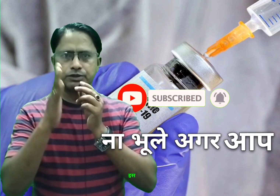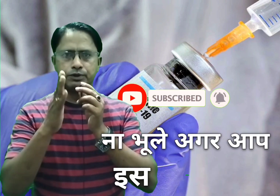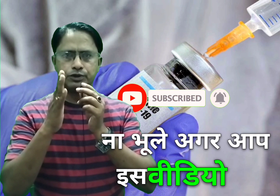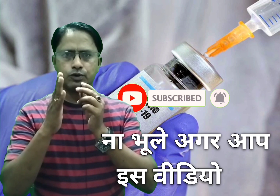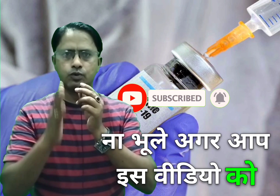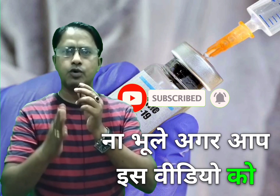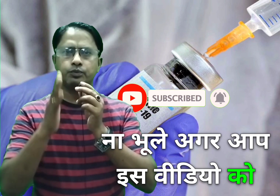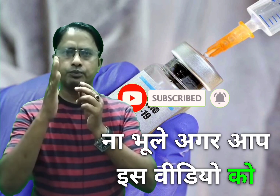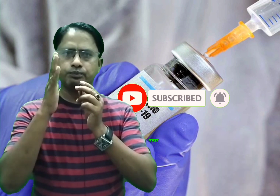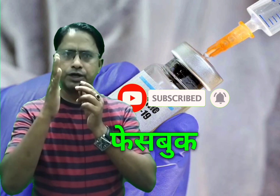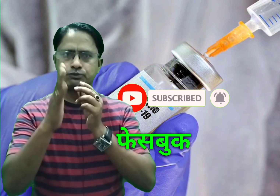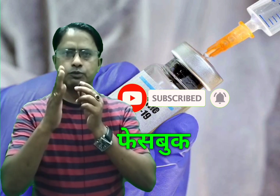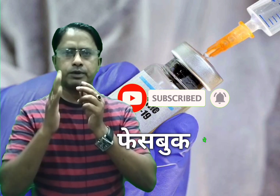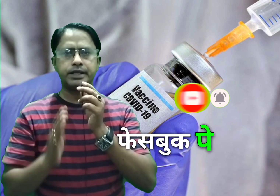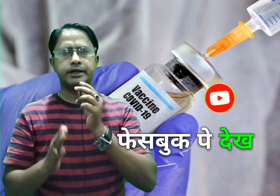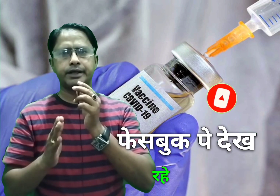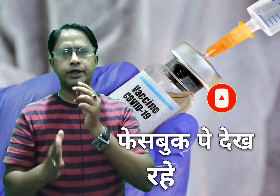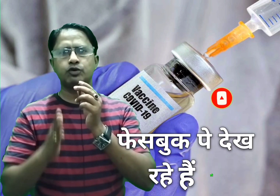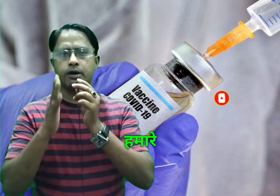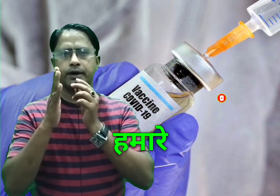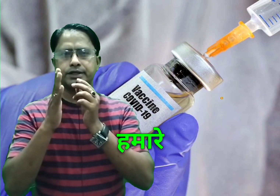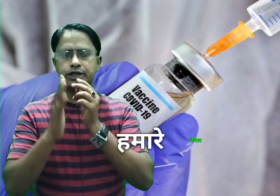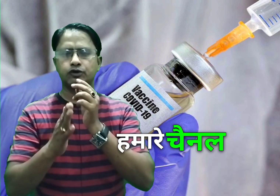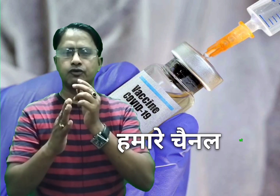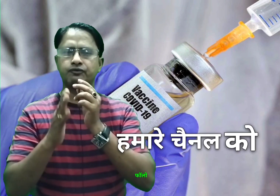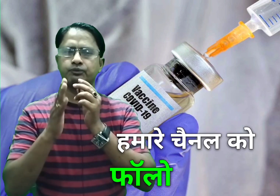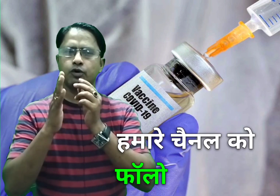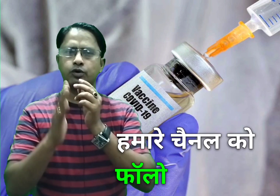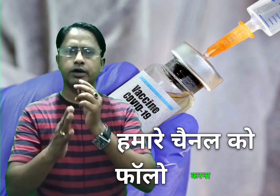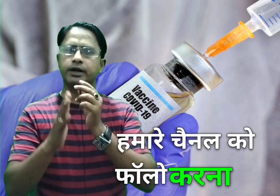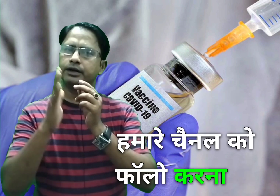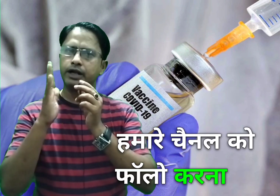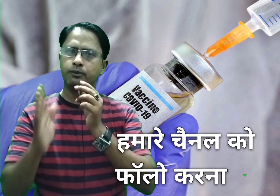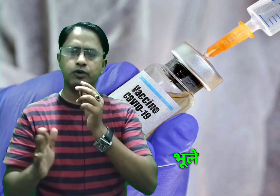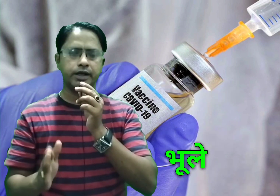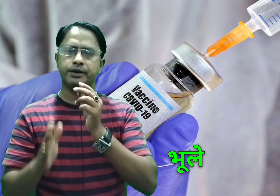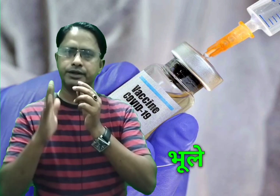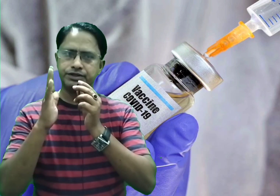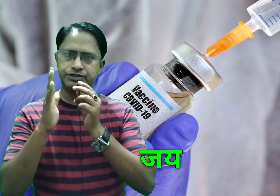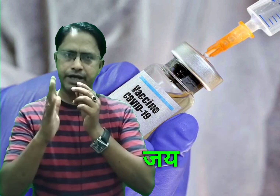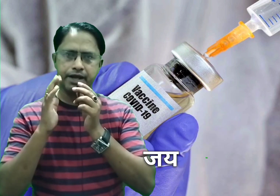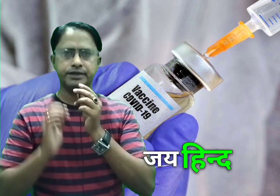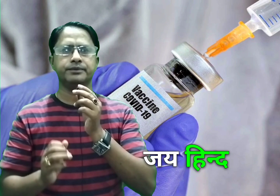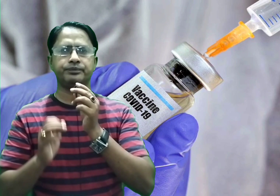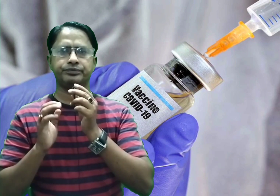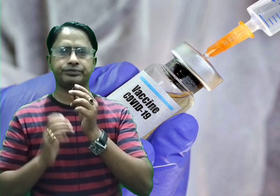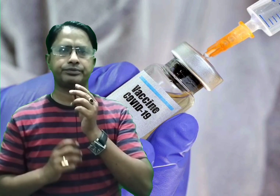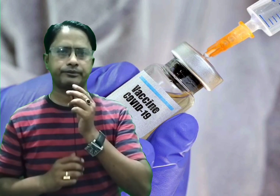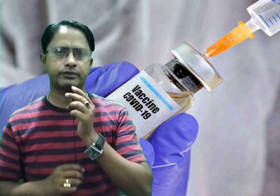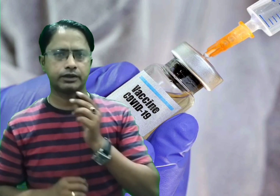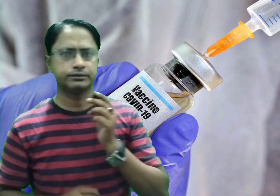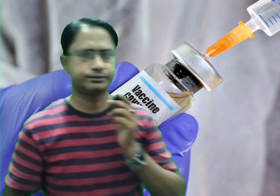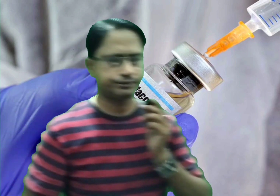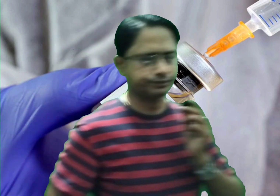अगर आप इस वीडियो को फेसबुक पे देख रहे हैं तो हमारे चैनल को फॉलो करना ना भूलें। जय हिंद।